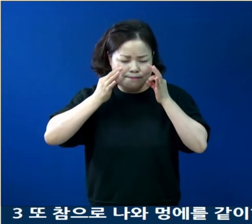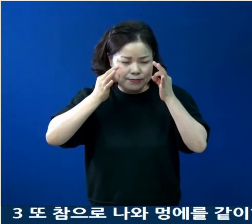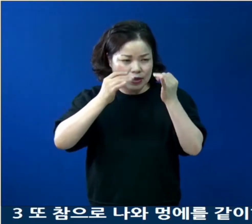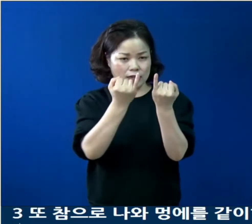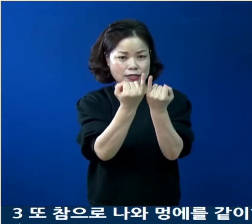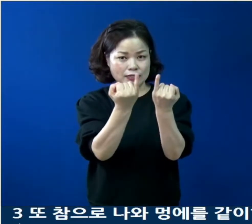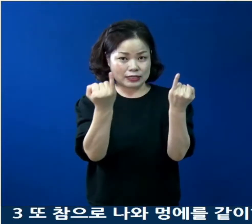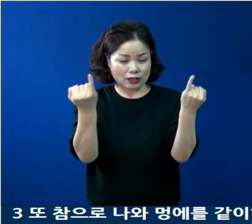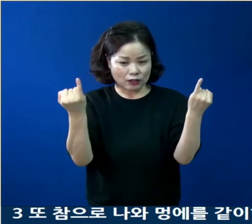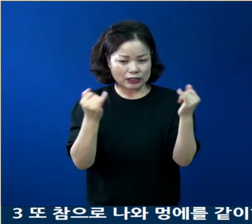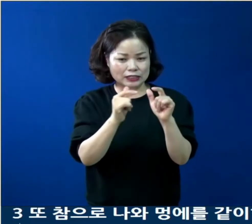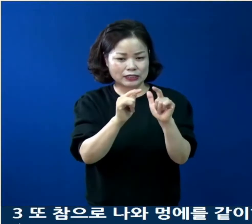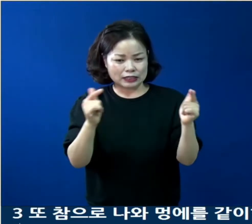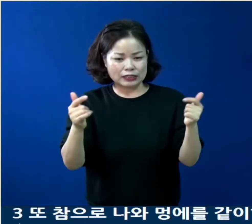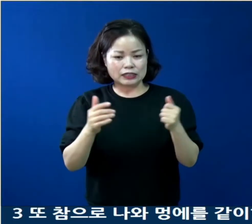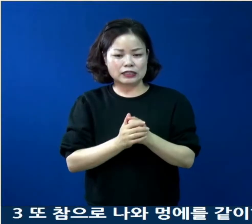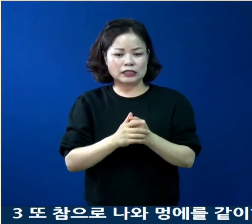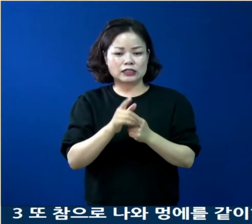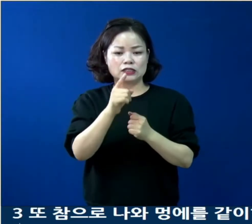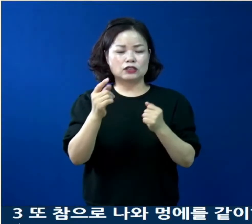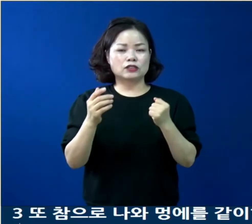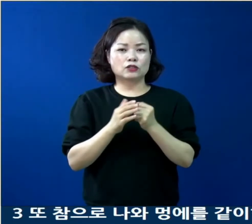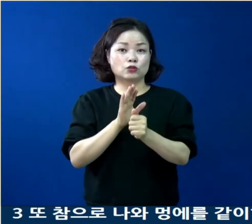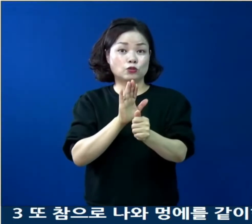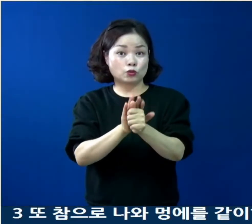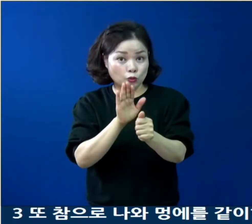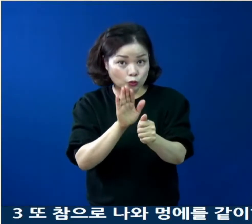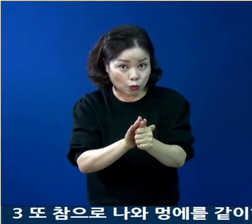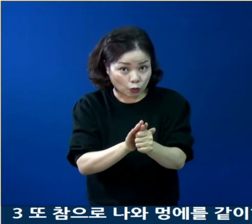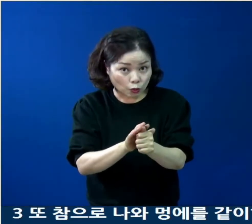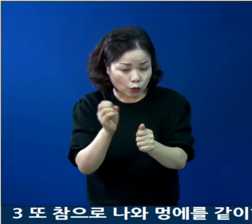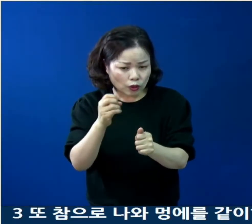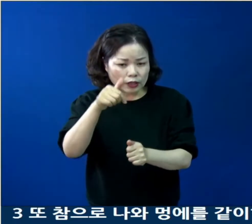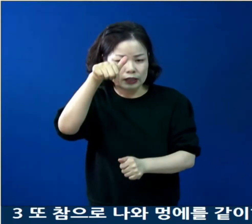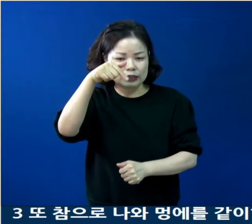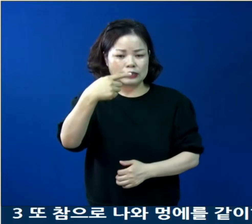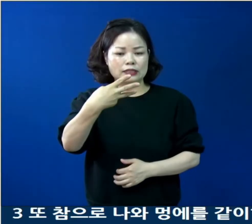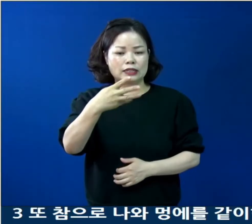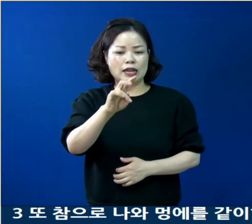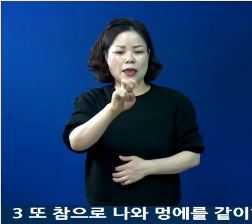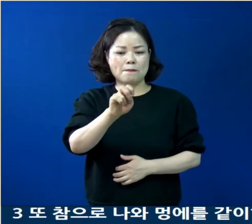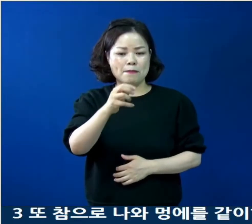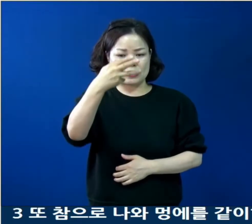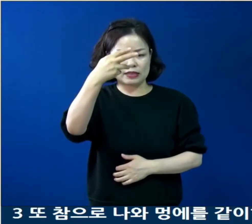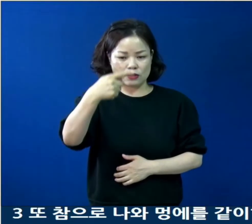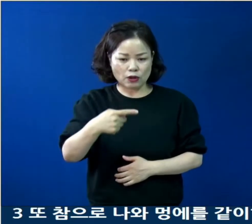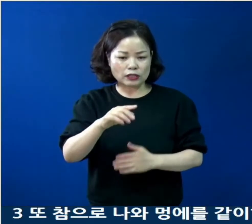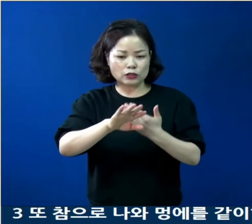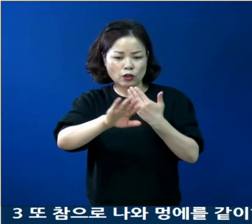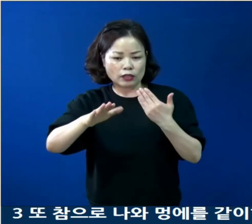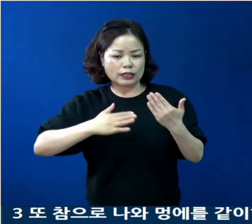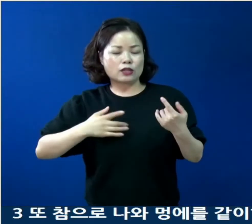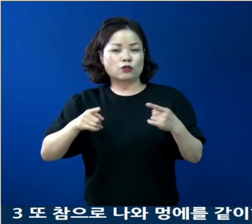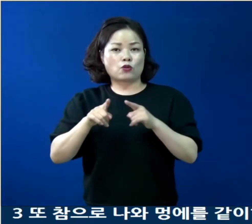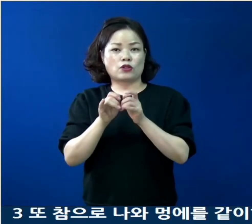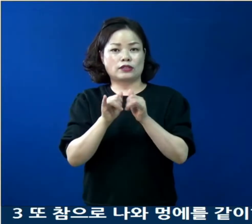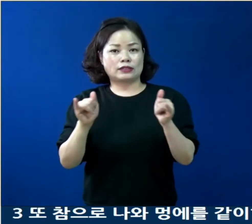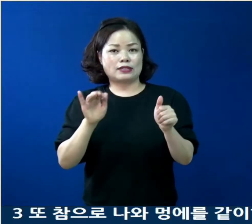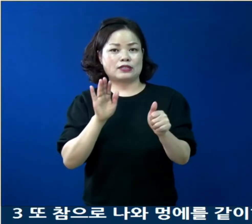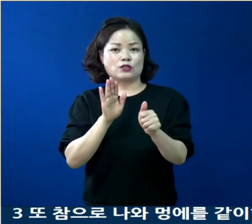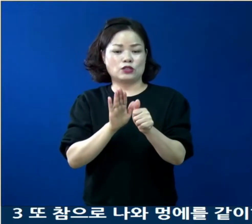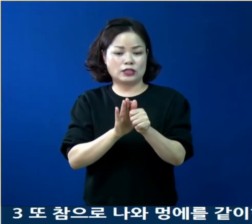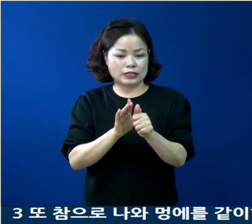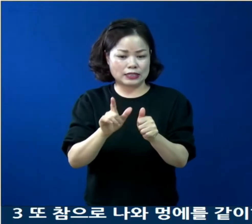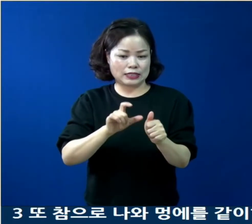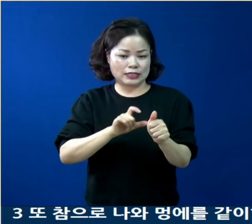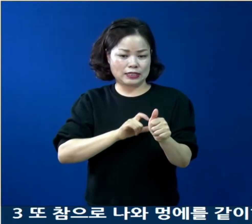여인들, 유오디아와 순두개죠, 그 여인들을 돕고 또한 글레멘드와 그 이외에 나의 동역자들을 도우라.